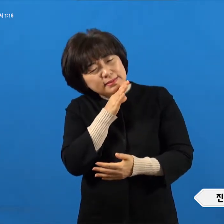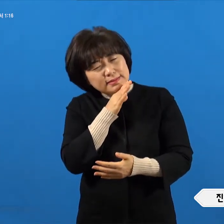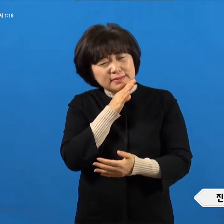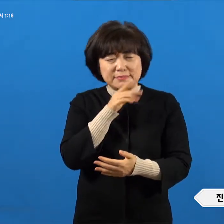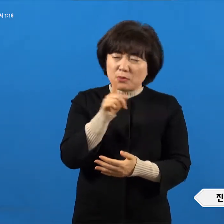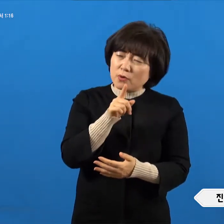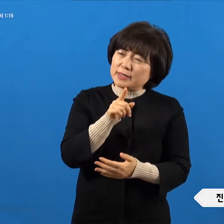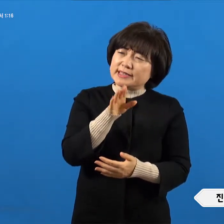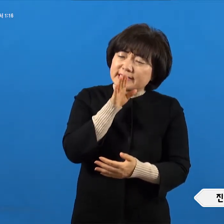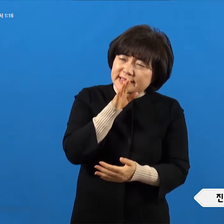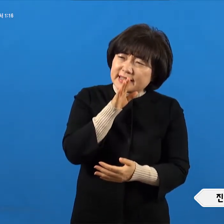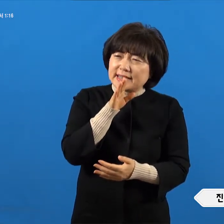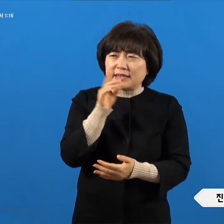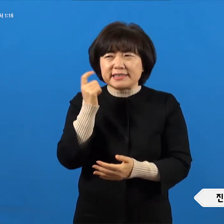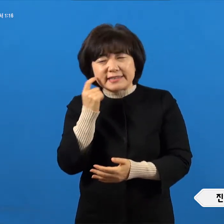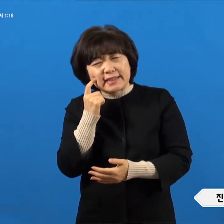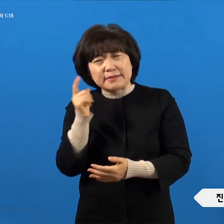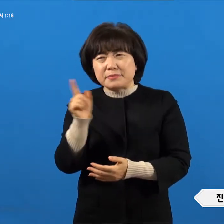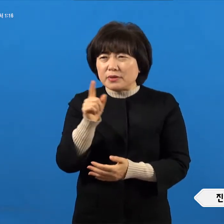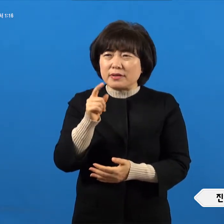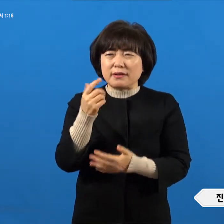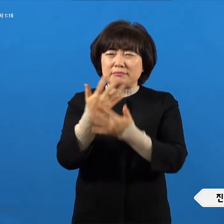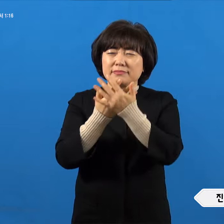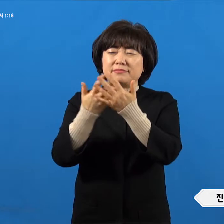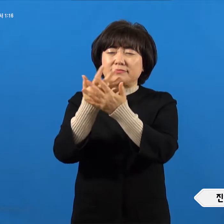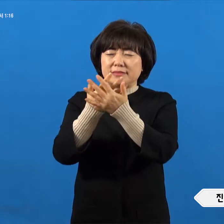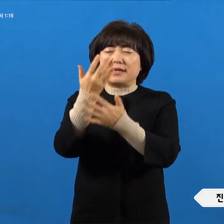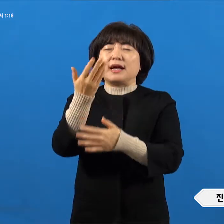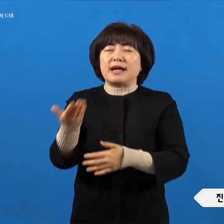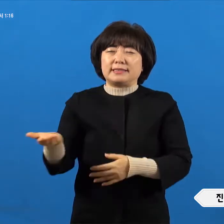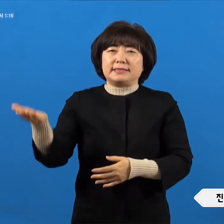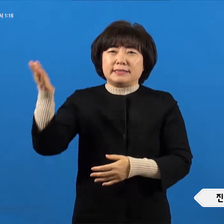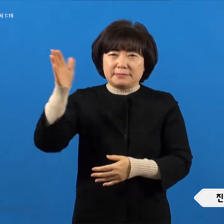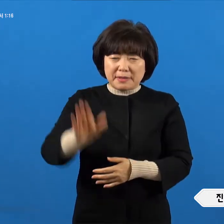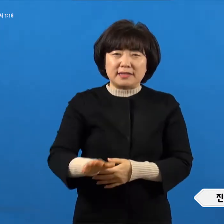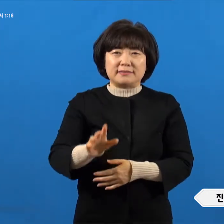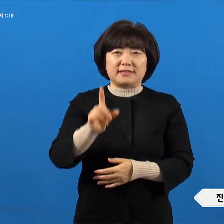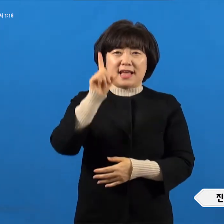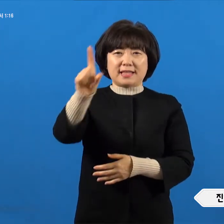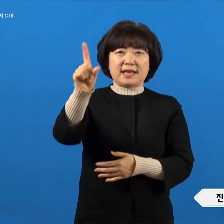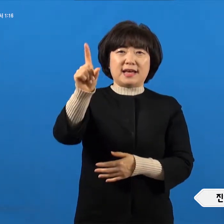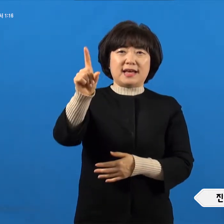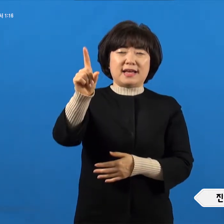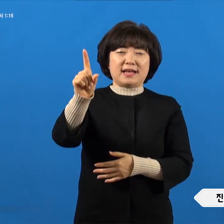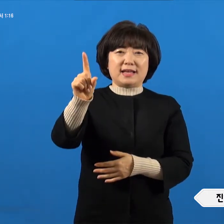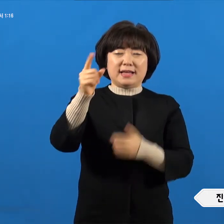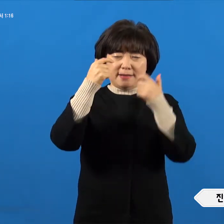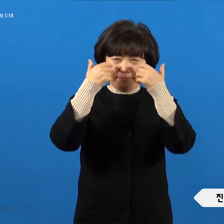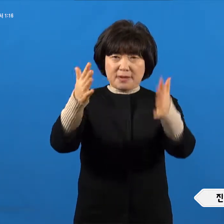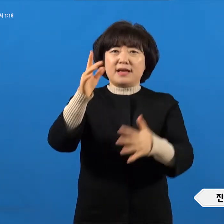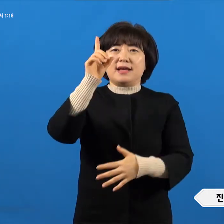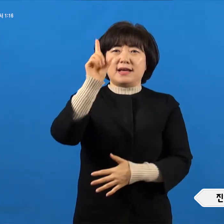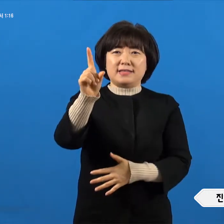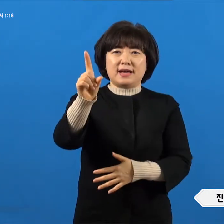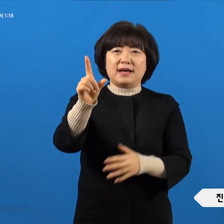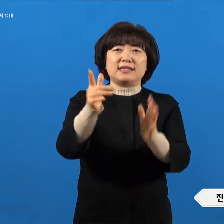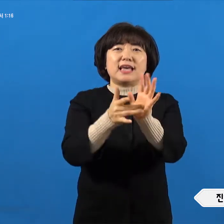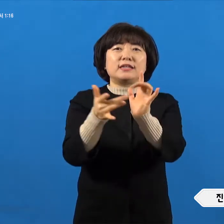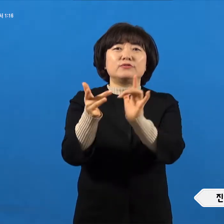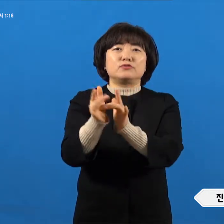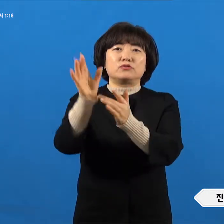되고 무엇이 진짜인지 확실하지 않은 것도 많지만 한 가지 부인할 수 없는 분명한 것은